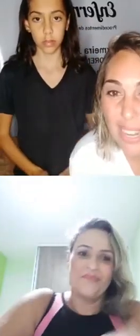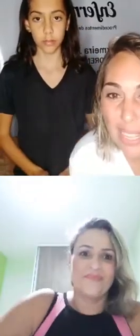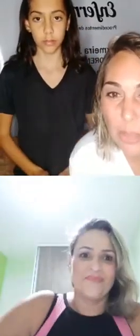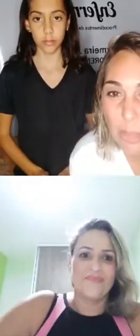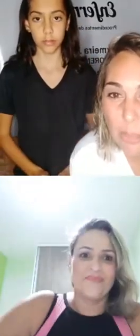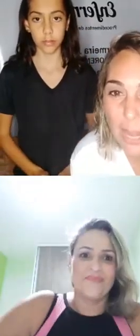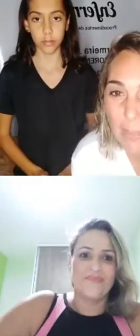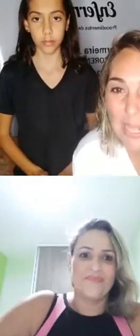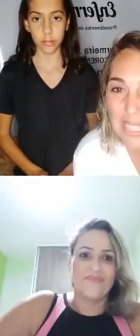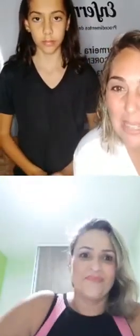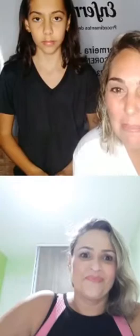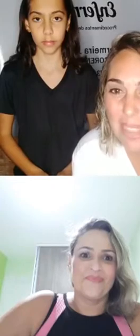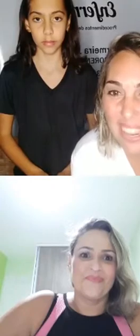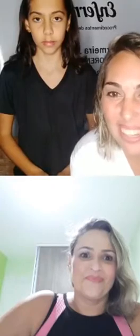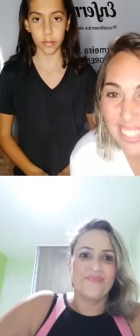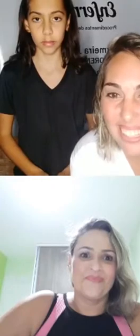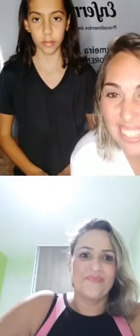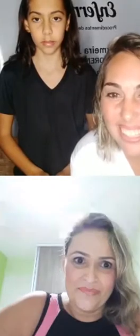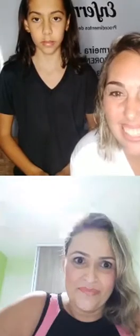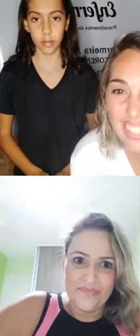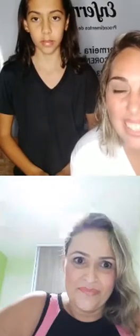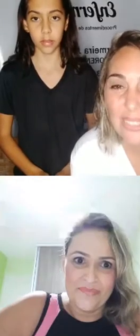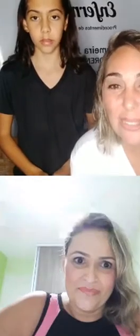Vamos falar sobre puérperas também.